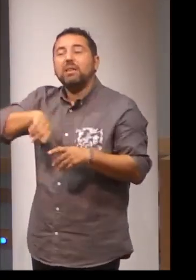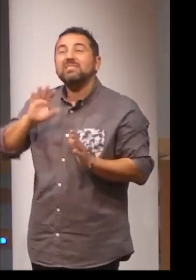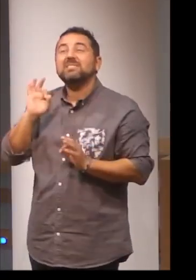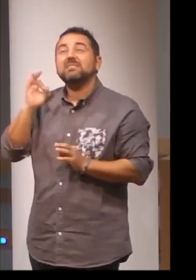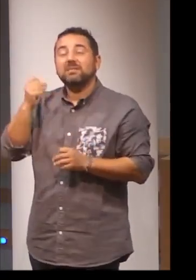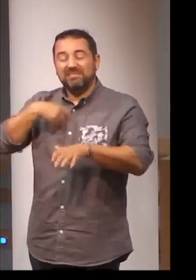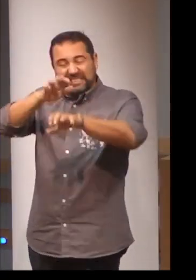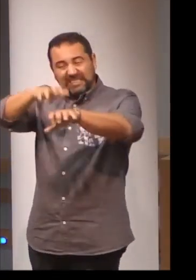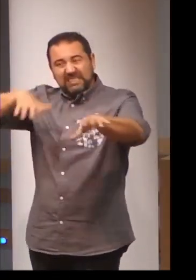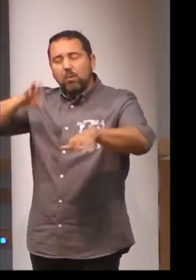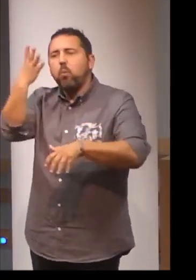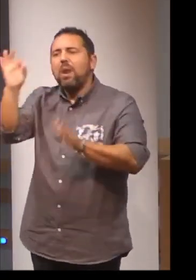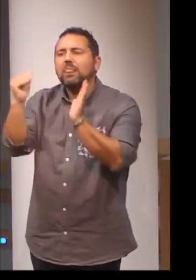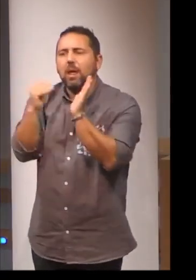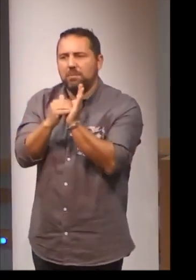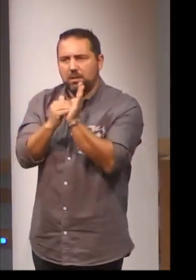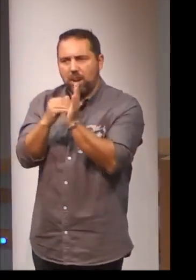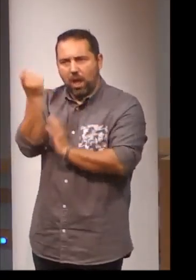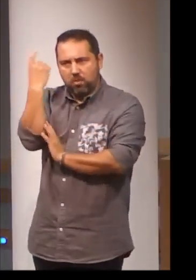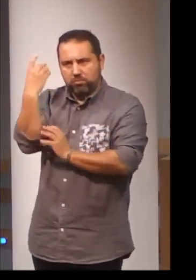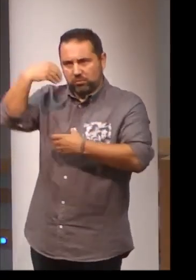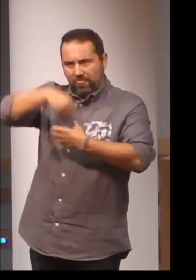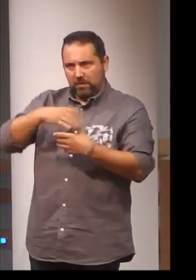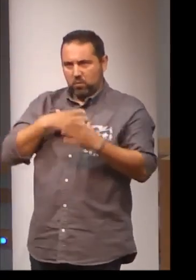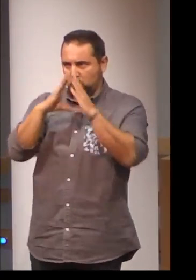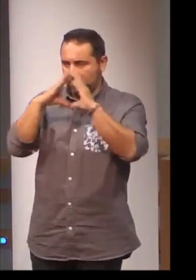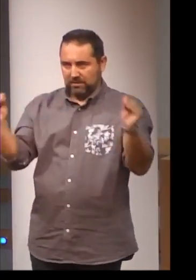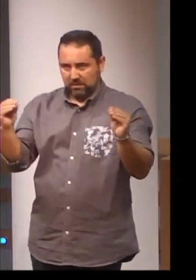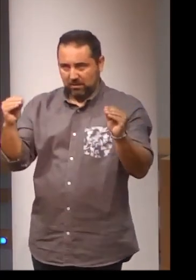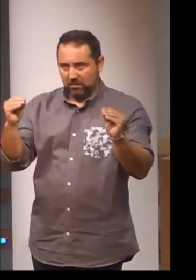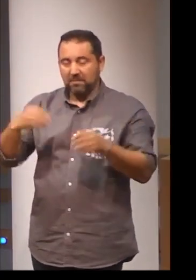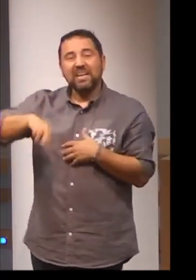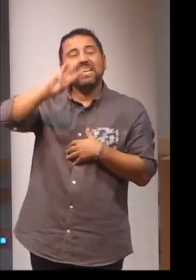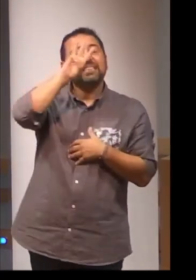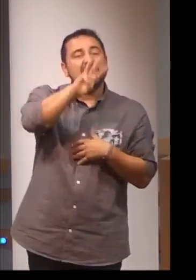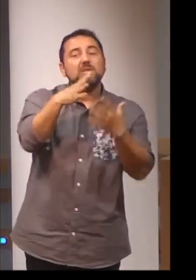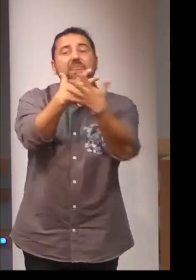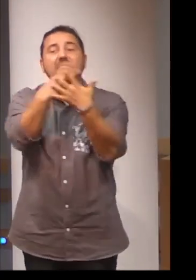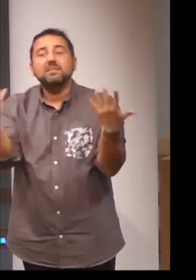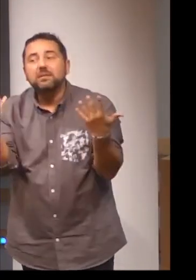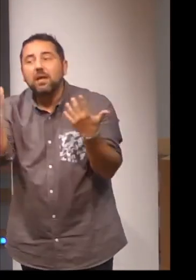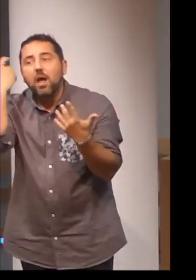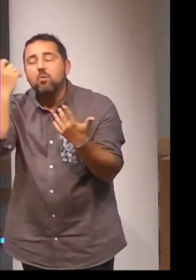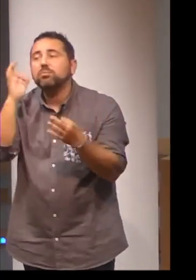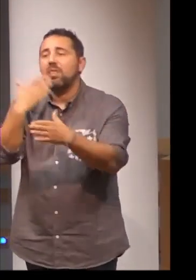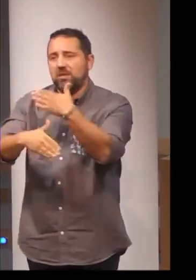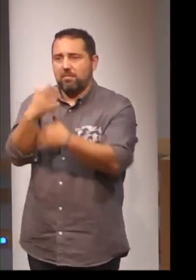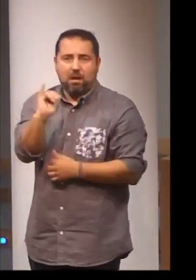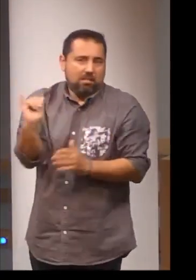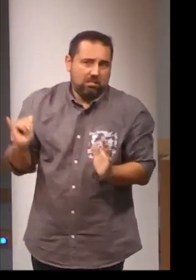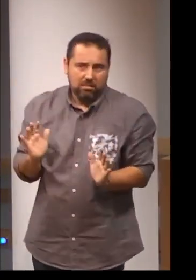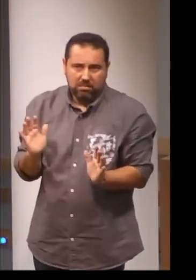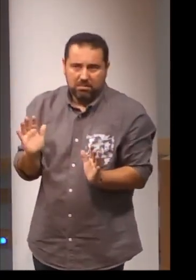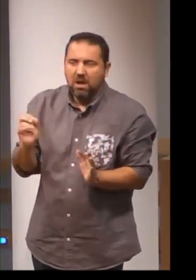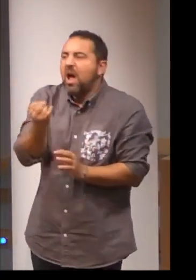40.000 estudiantes en la actualidad, de los cuales 317 presentan discapacidad, algún tipo de ellas,